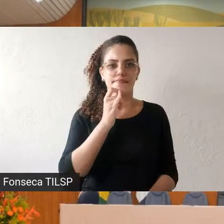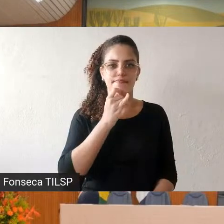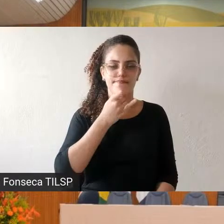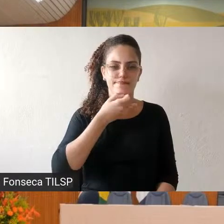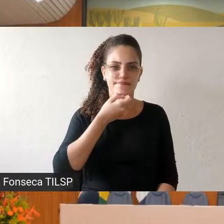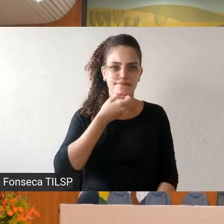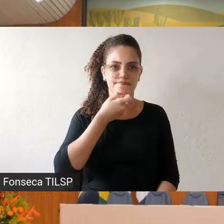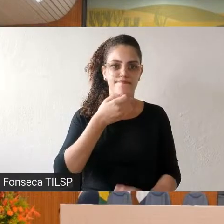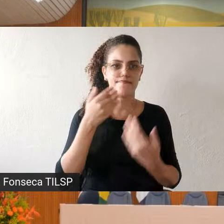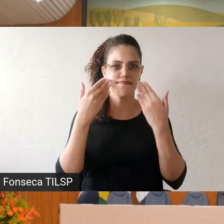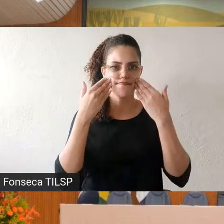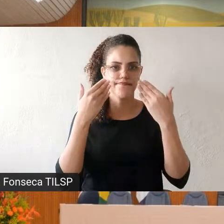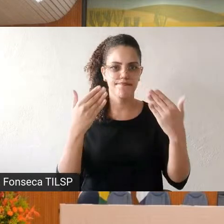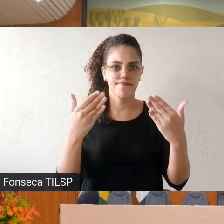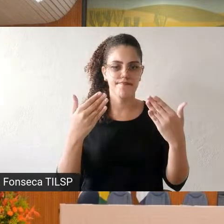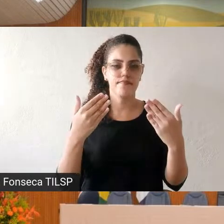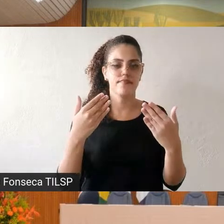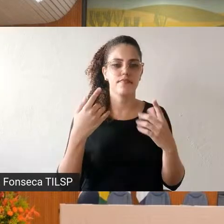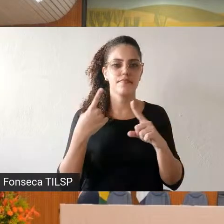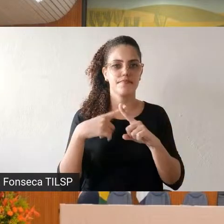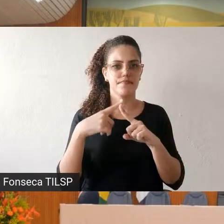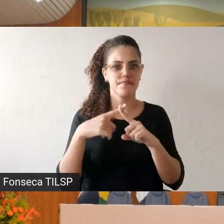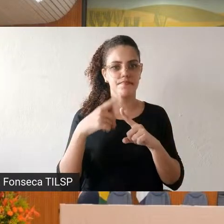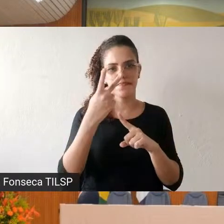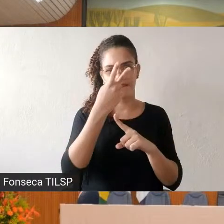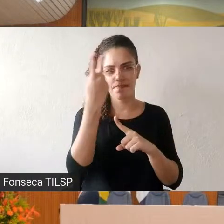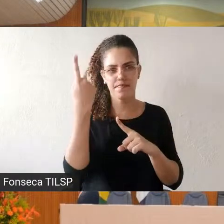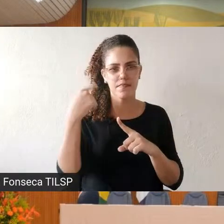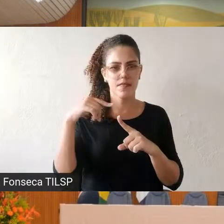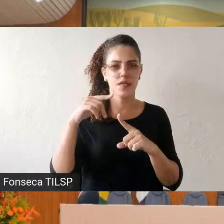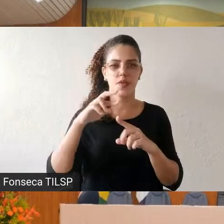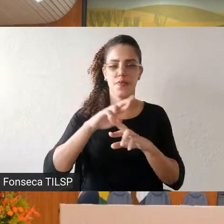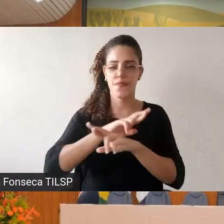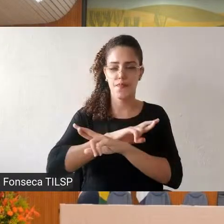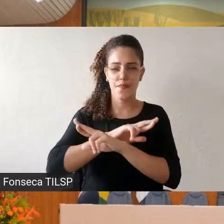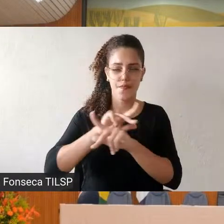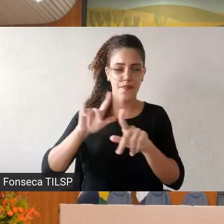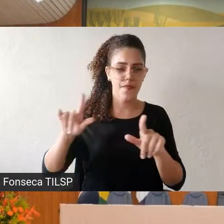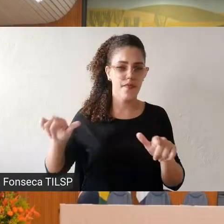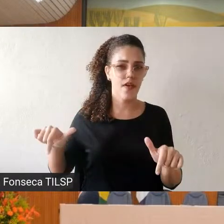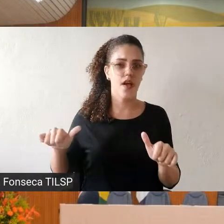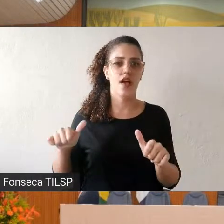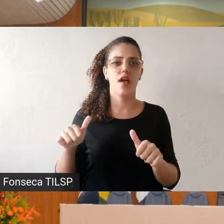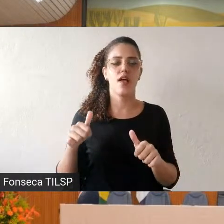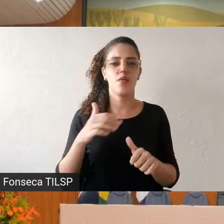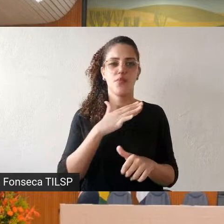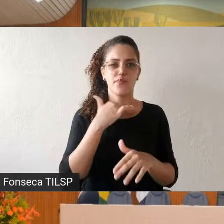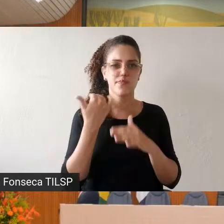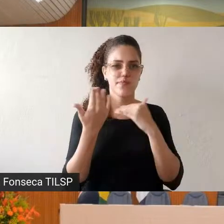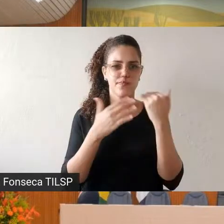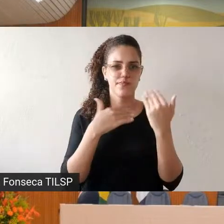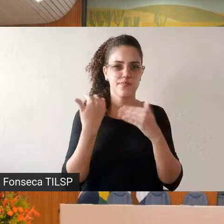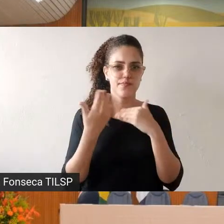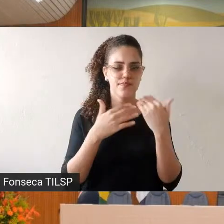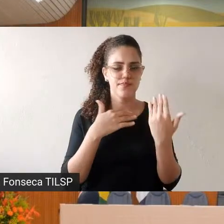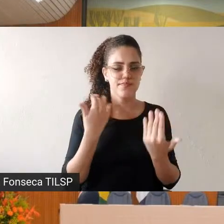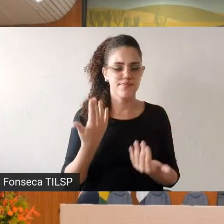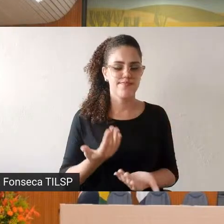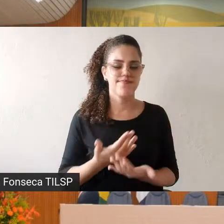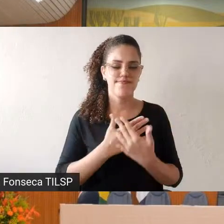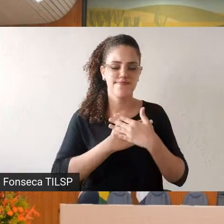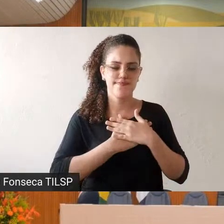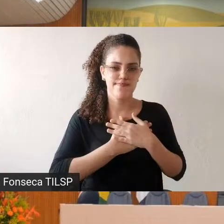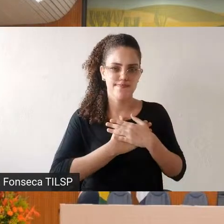de mortes em virtude da Covid-19. Deixo aqui minha solidariedade a todas as familiares